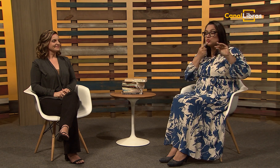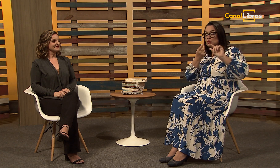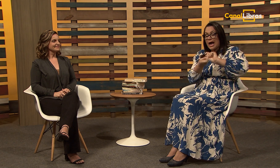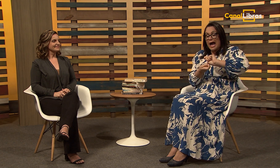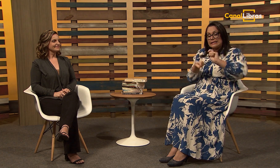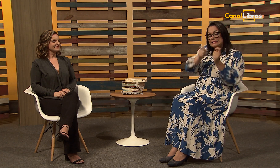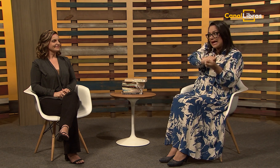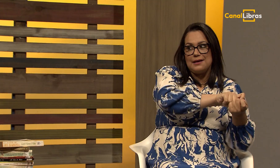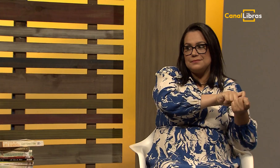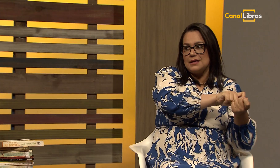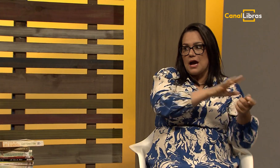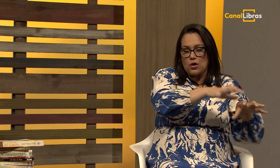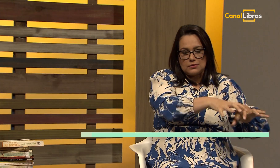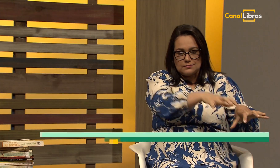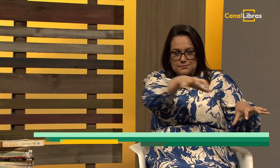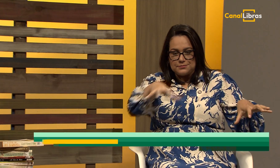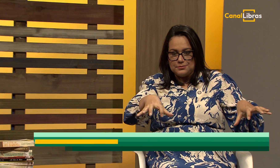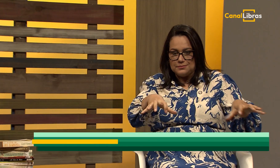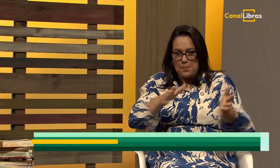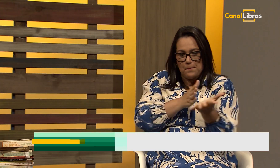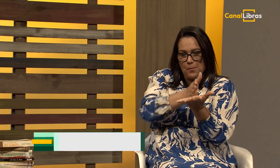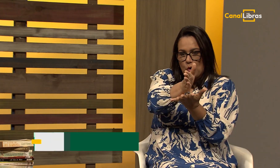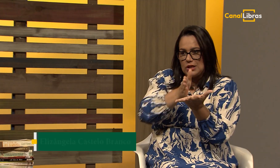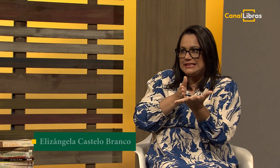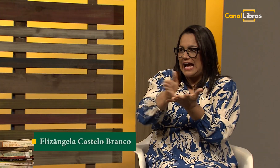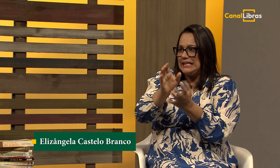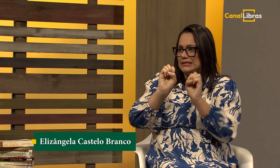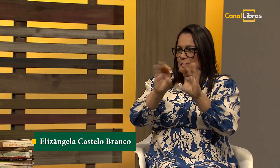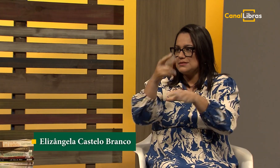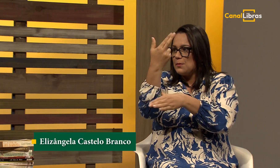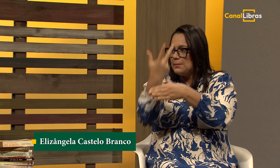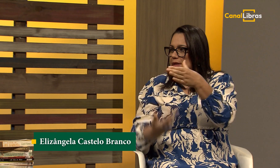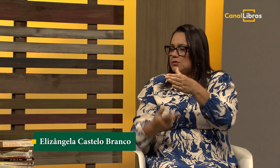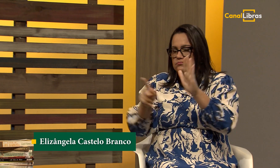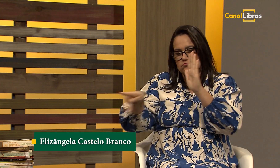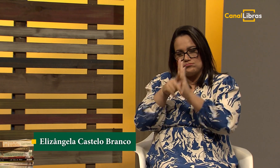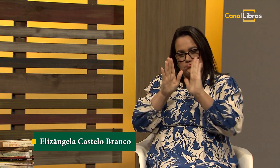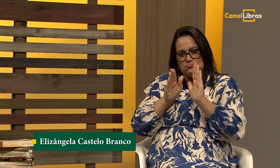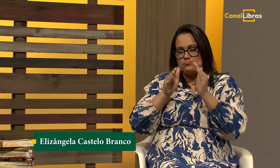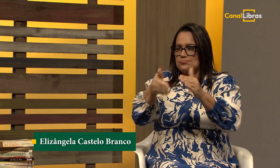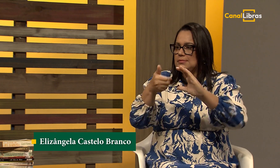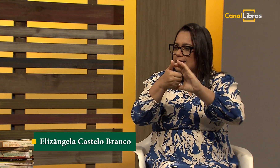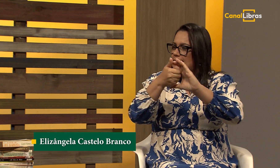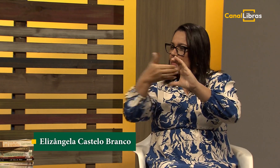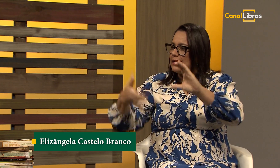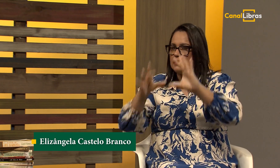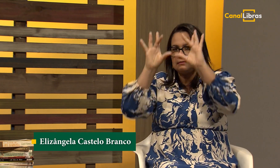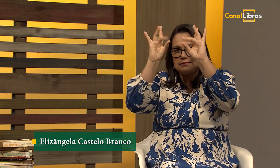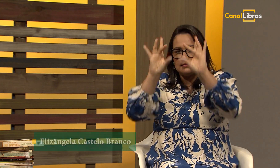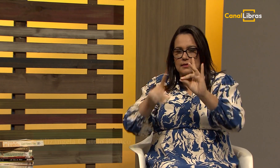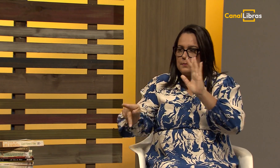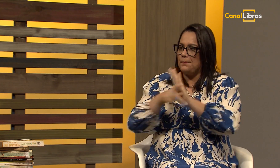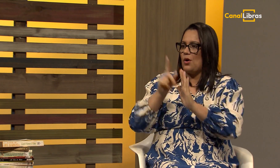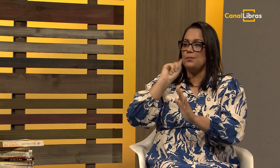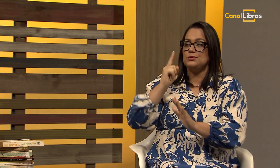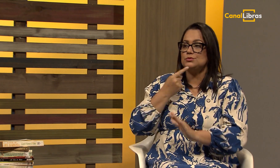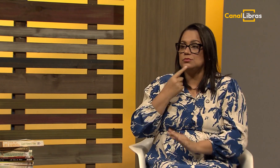com o ensino falado. E para alunos surdos era feita uma adaptação. Agora temos a modalidade independente de ensino